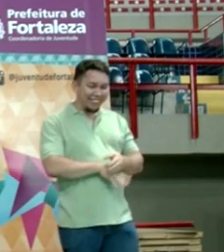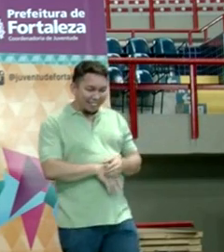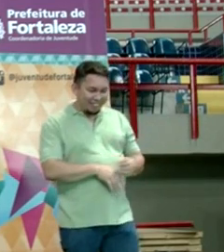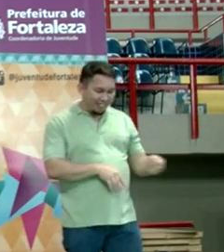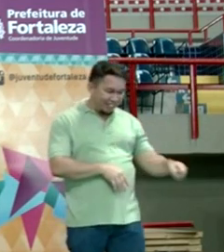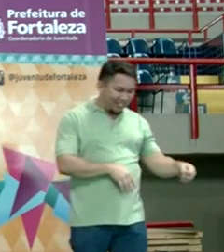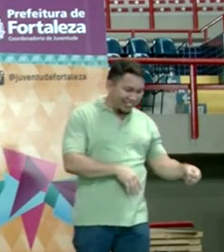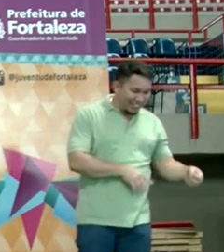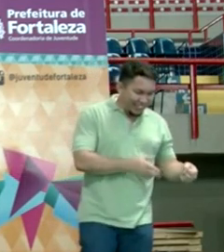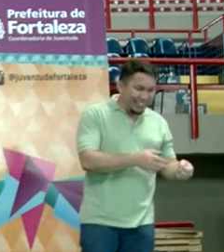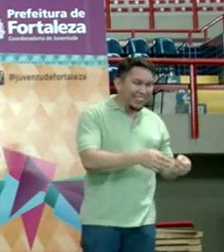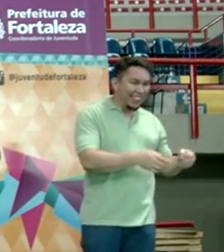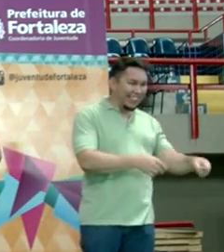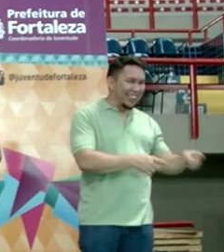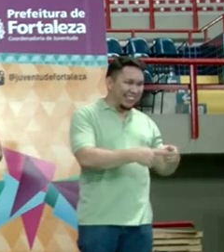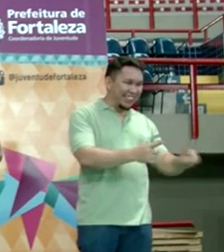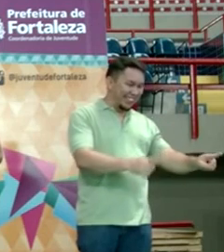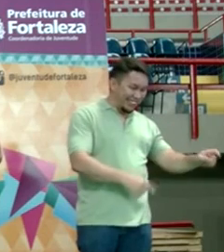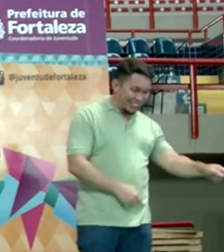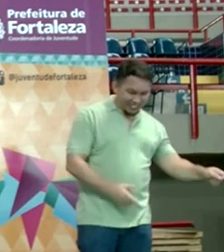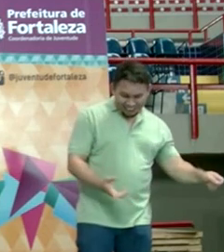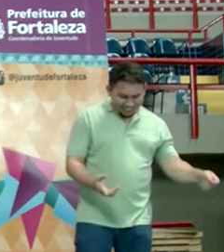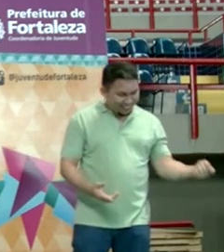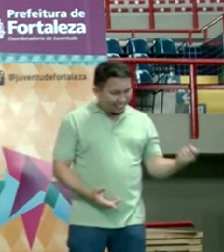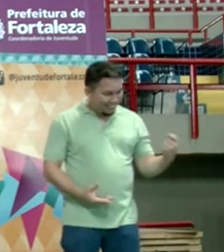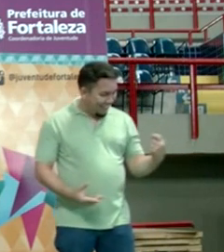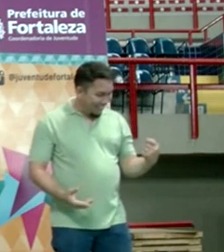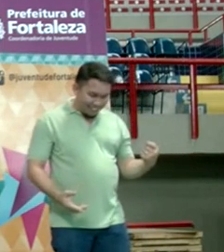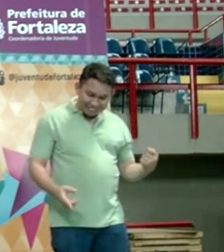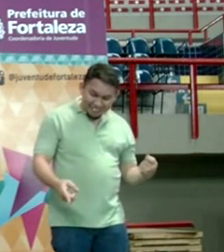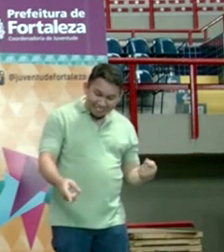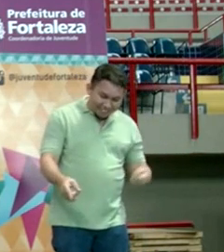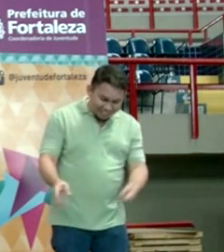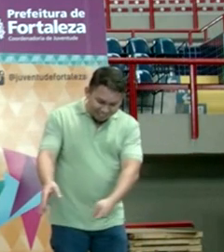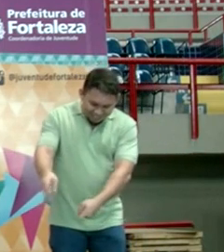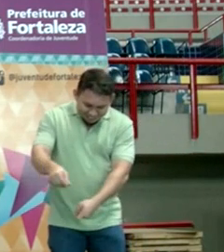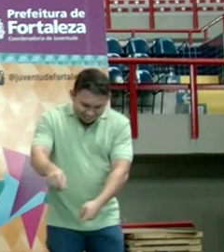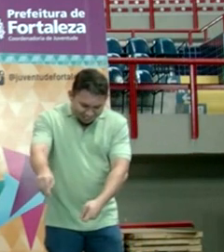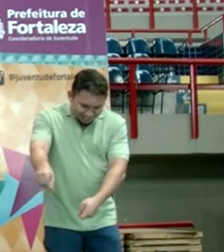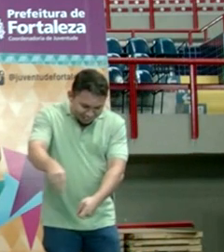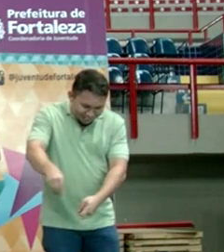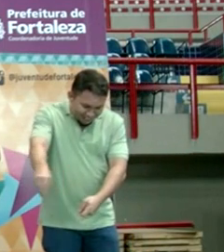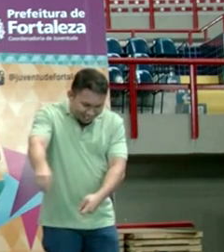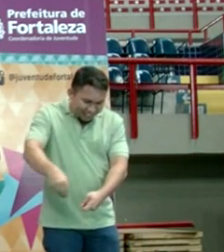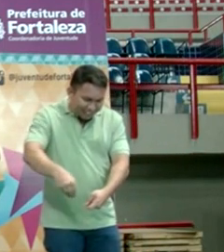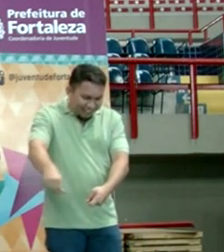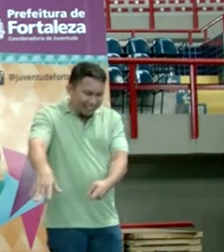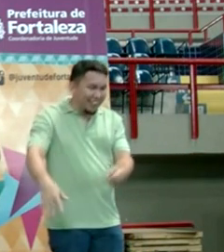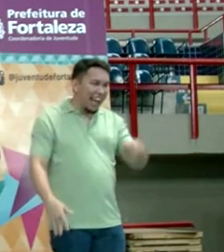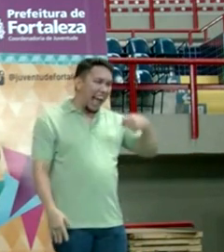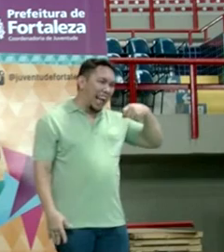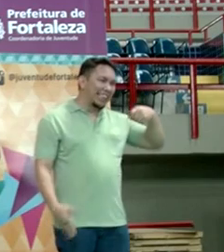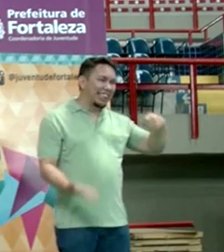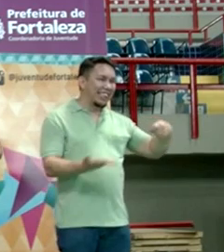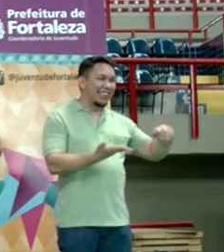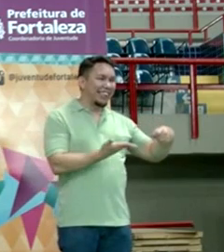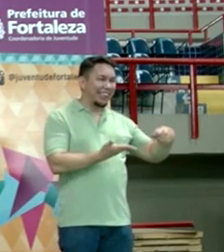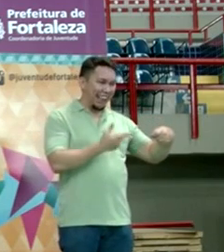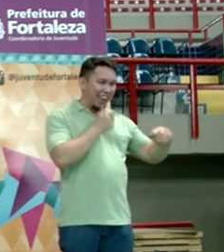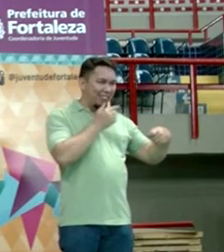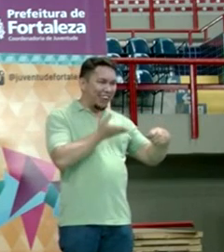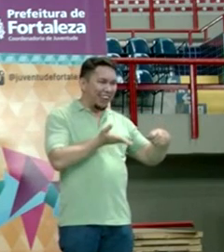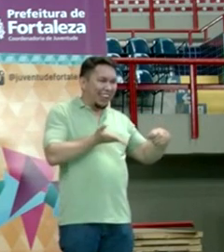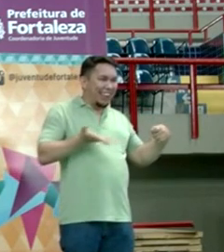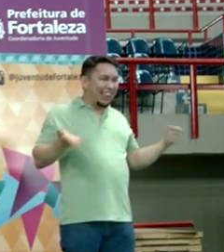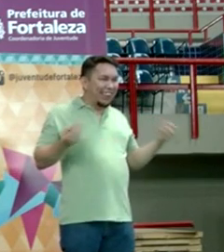quer que molhe, aí você pá. A bicha seca, você comendo arroz, feijão e frango. Botar uma farofa que a comida está muito seca.